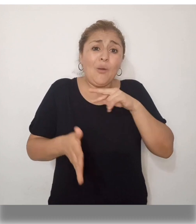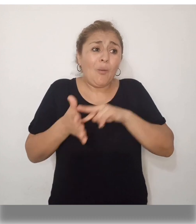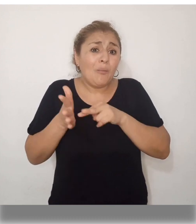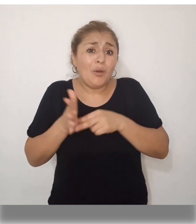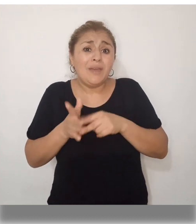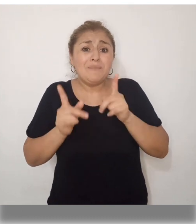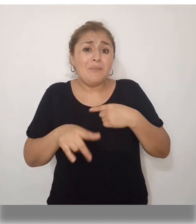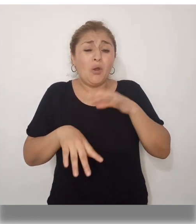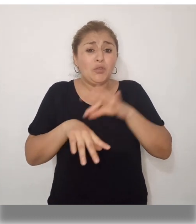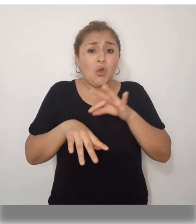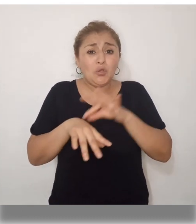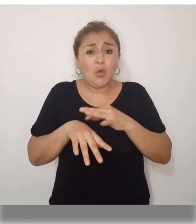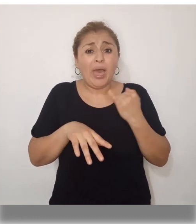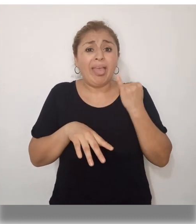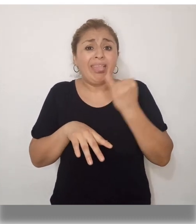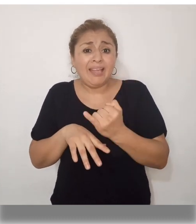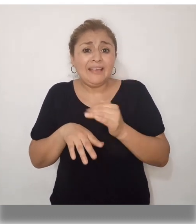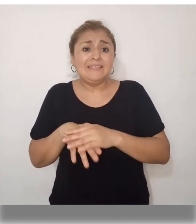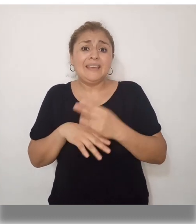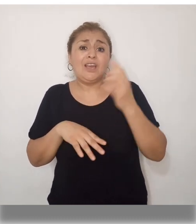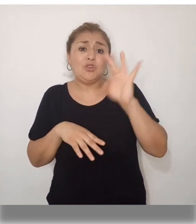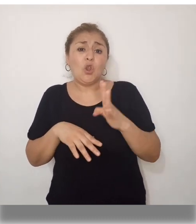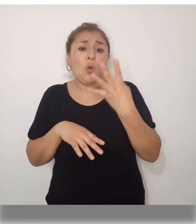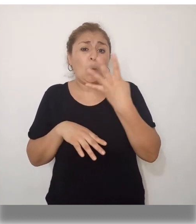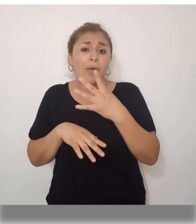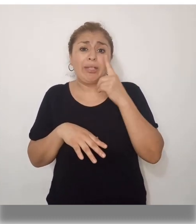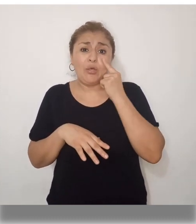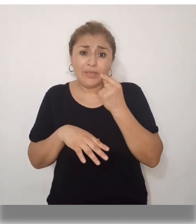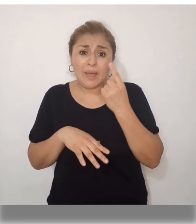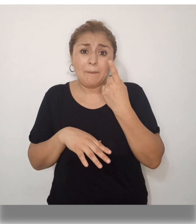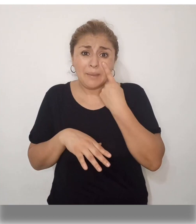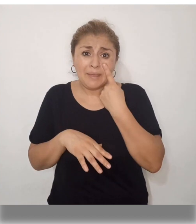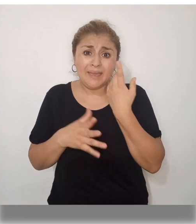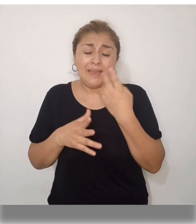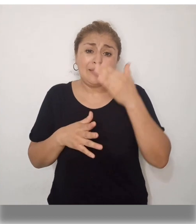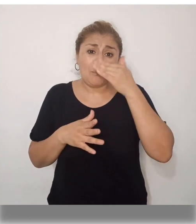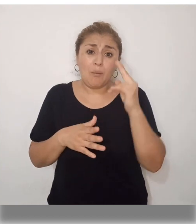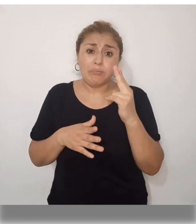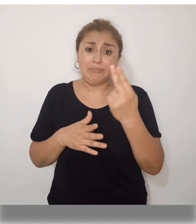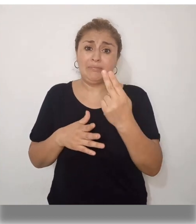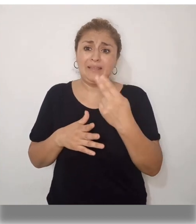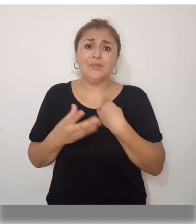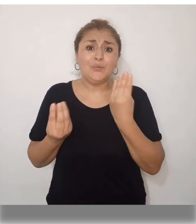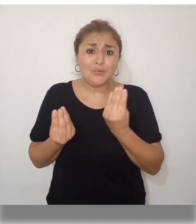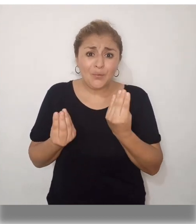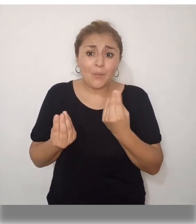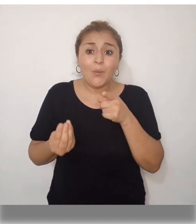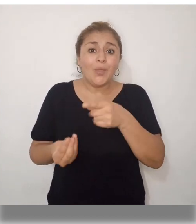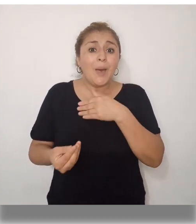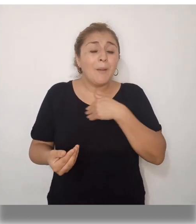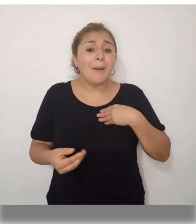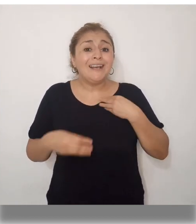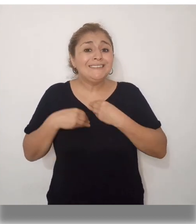que cada día llegara a su fin había una mezcla de emociones la felicidad